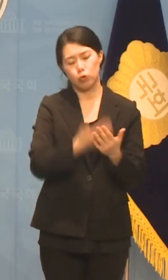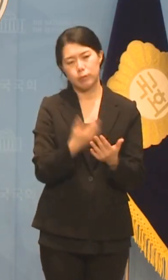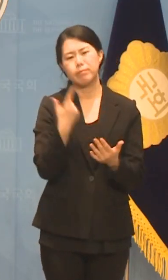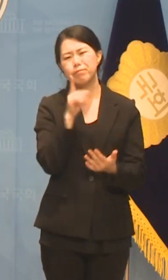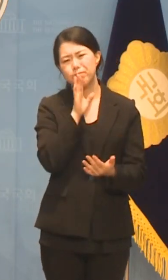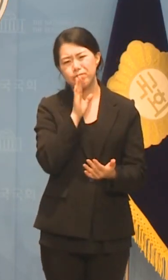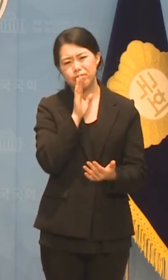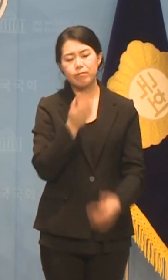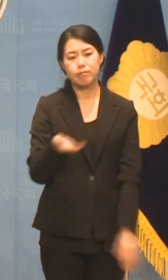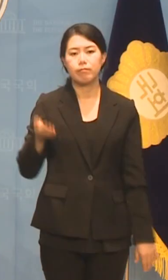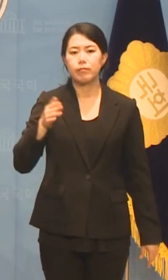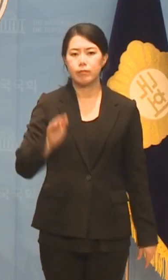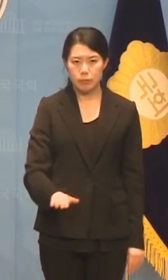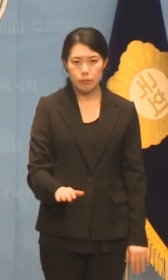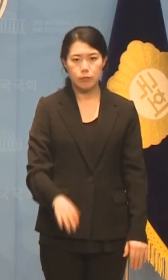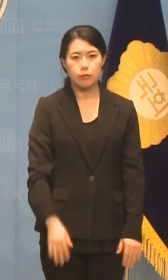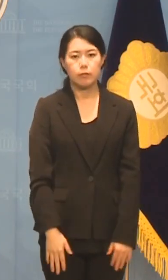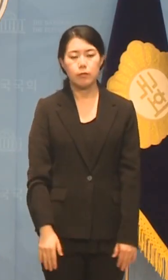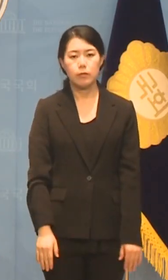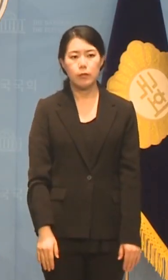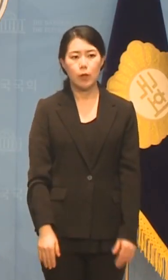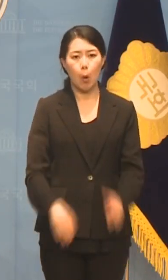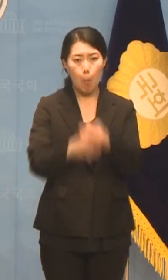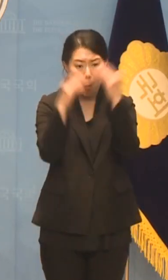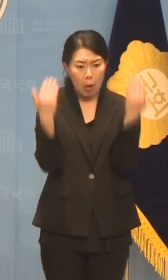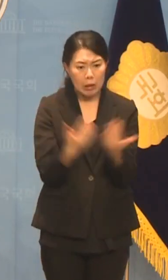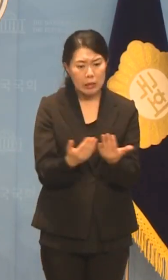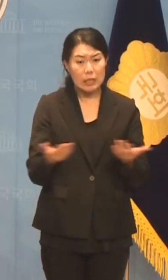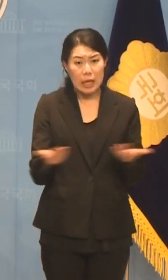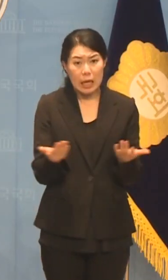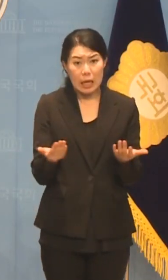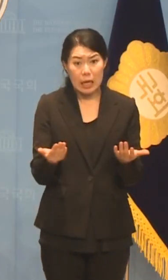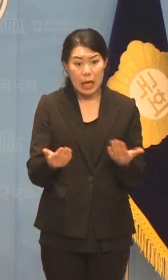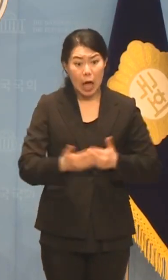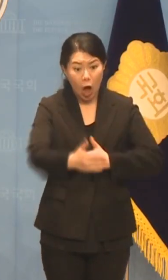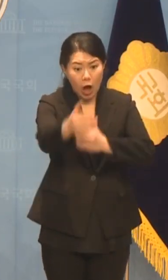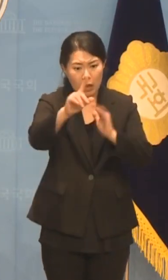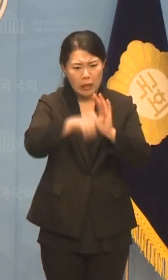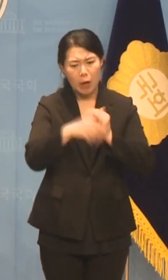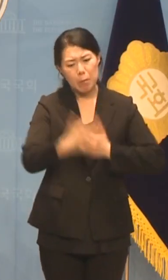일입니다. 하지만 모든 일에는 순서가 있습니다.